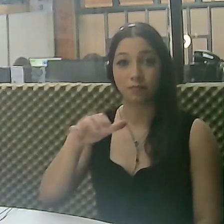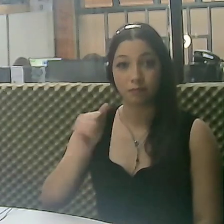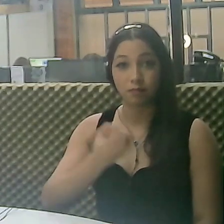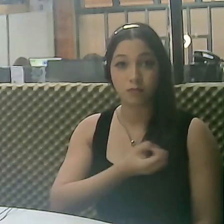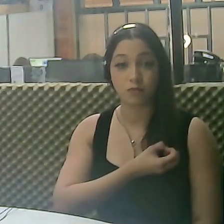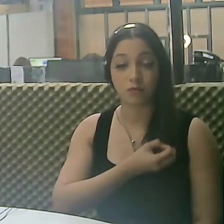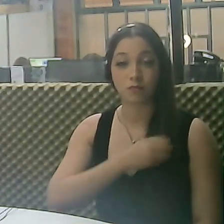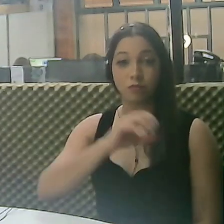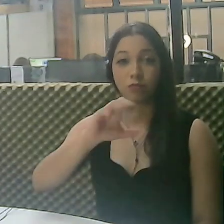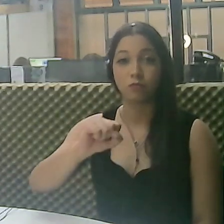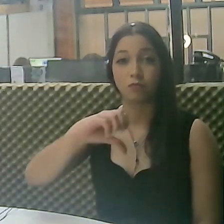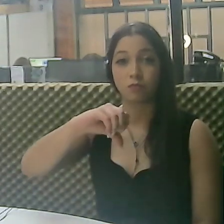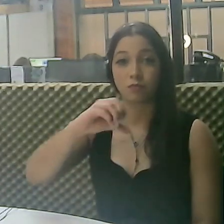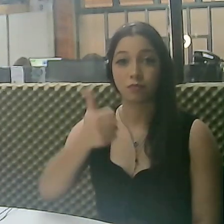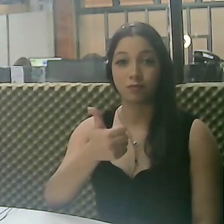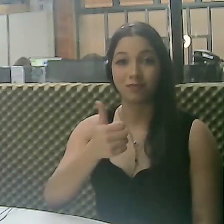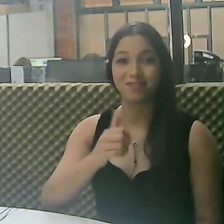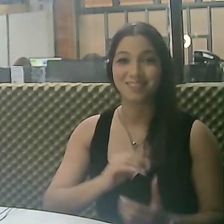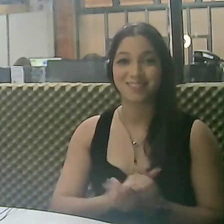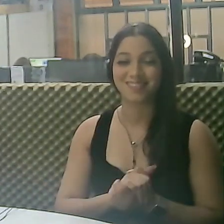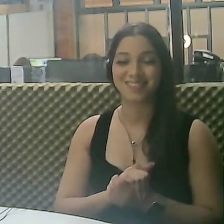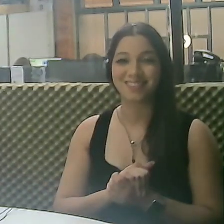número 891.